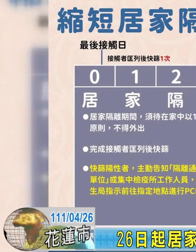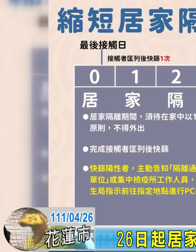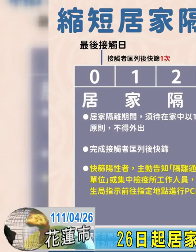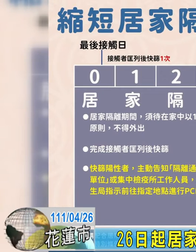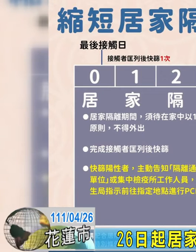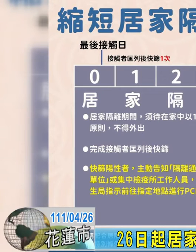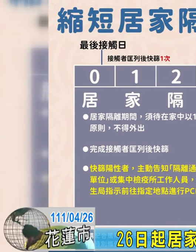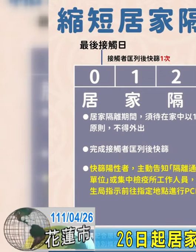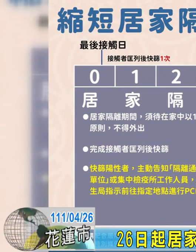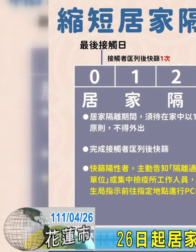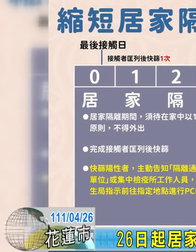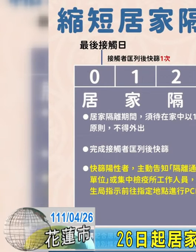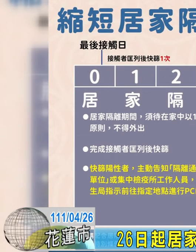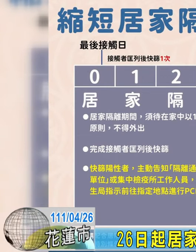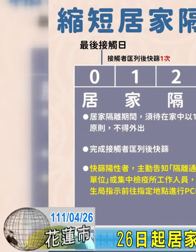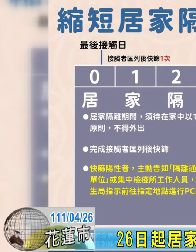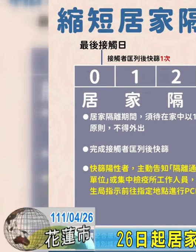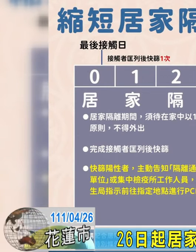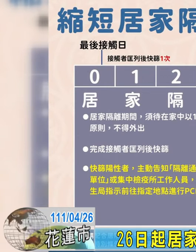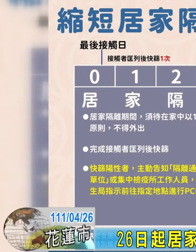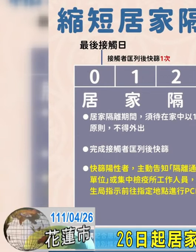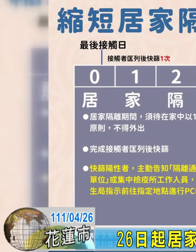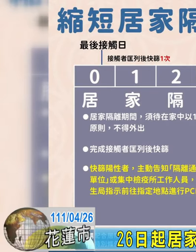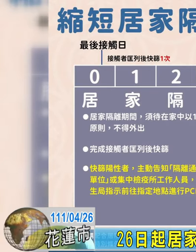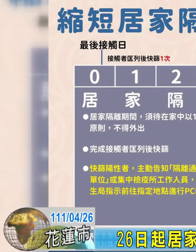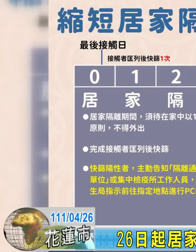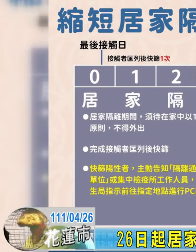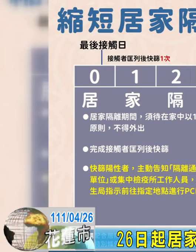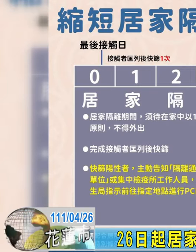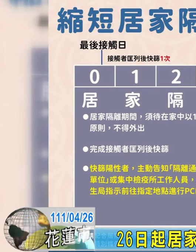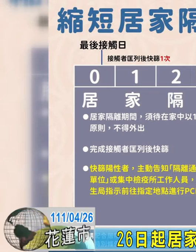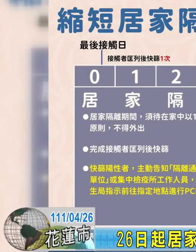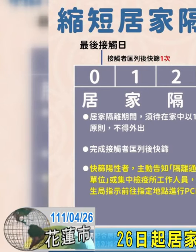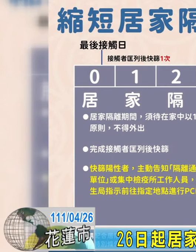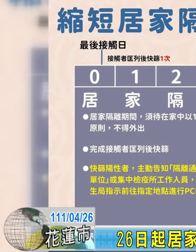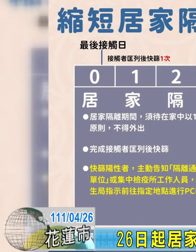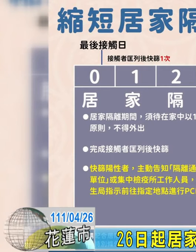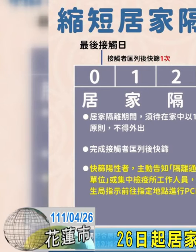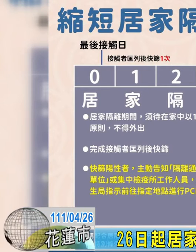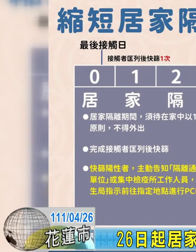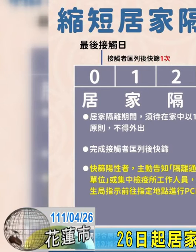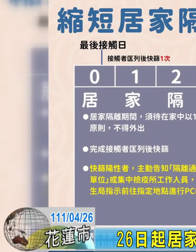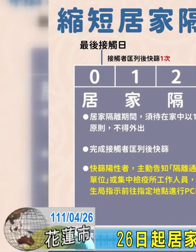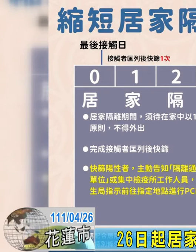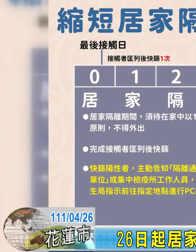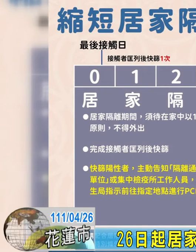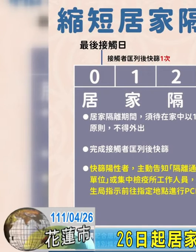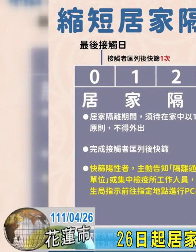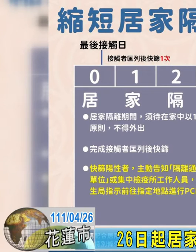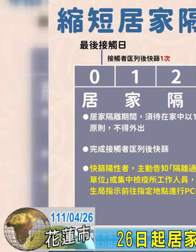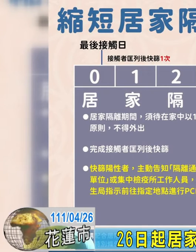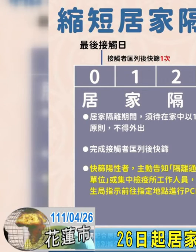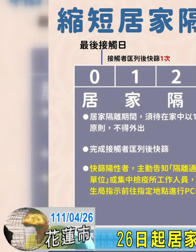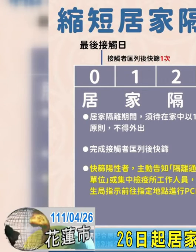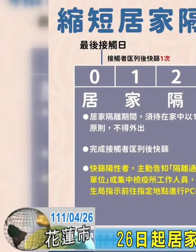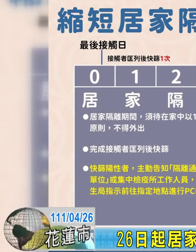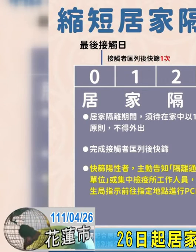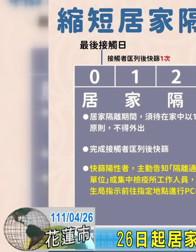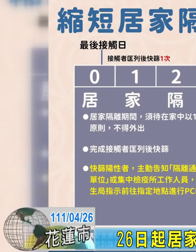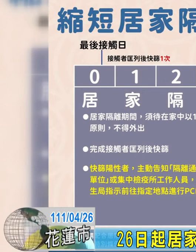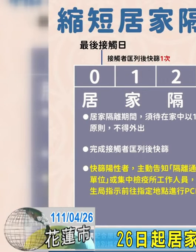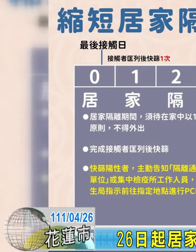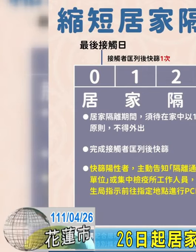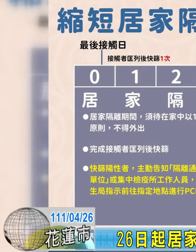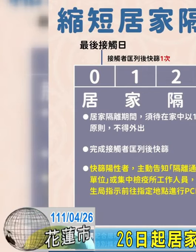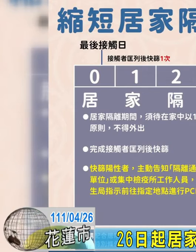些重要的一个基础设施的关键的单位来讲，它其实可以来应用这个时候做一些分仓分